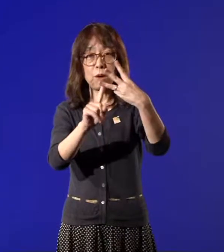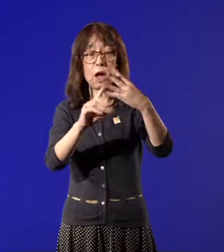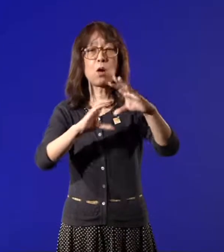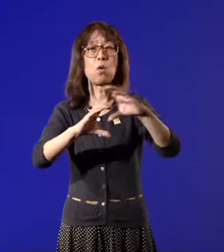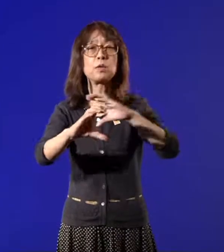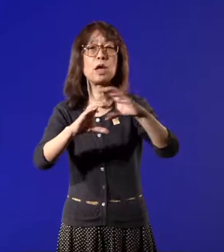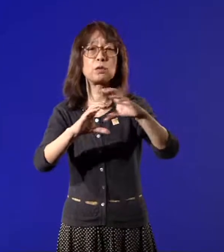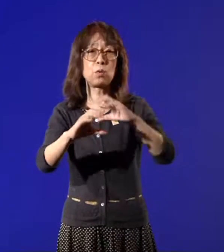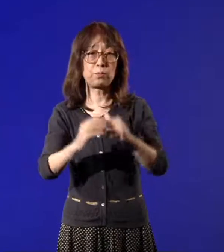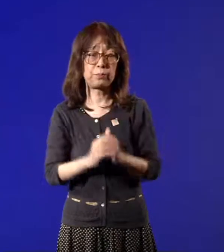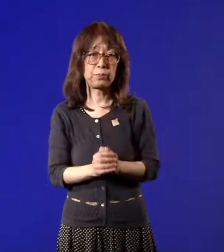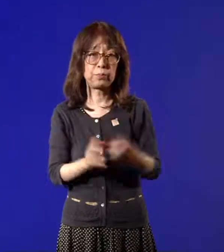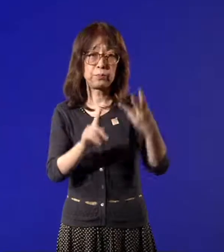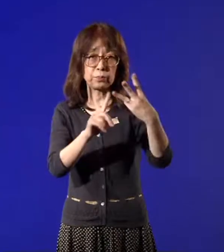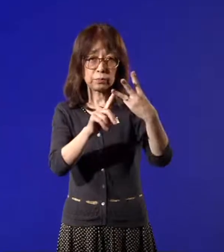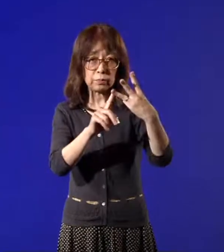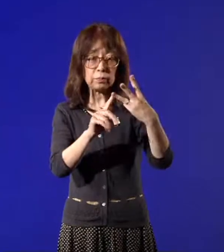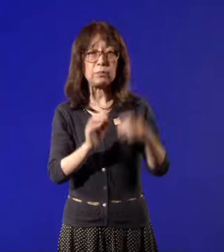で、どうしてもその、